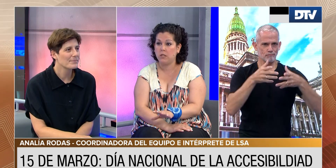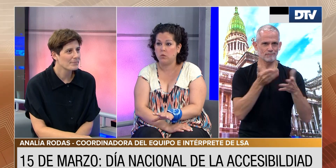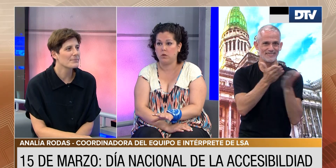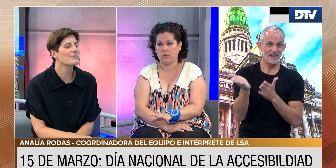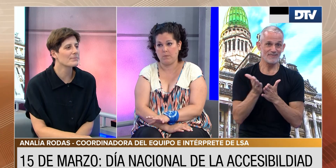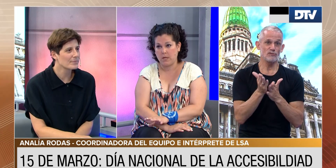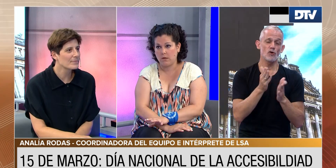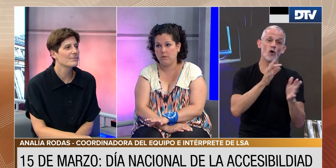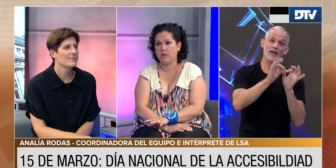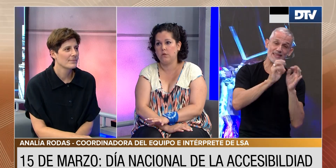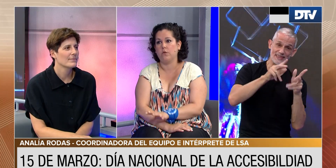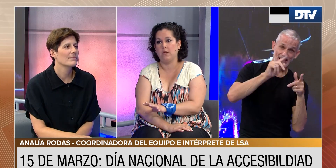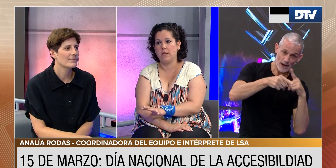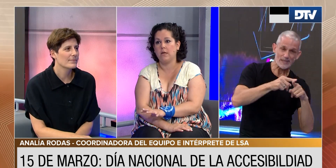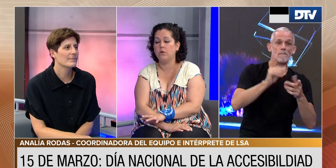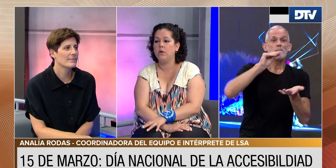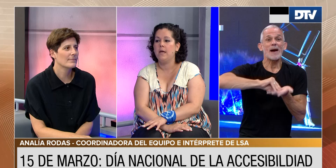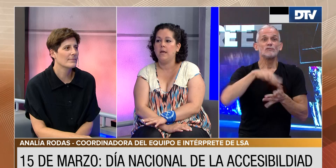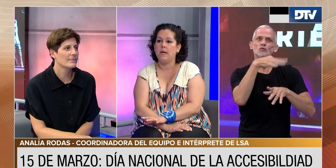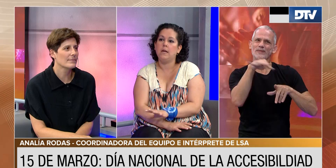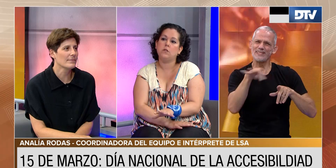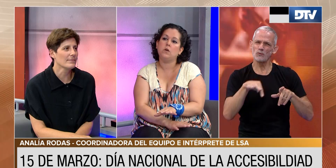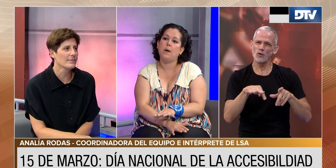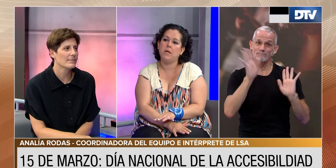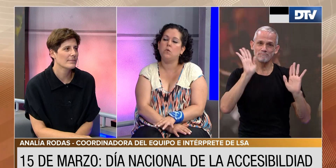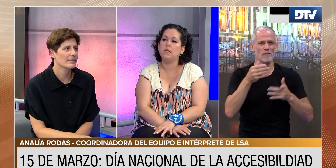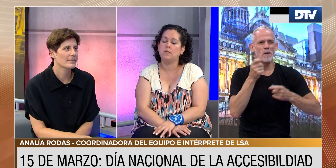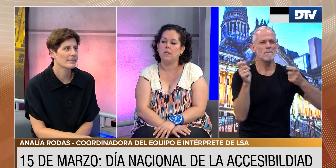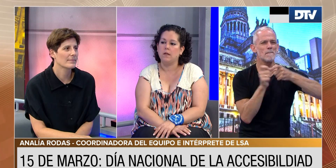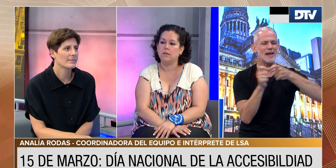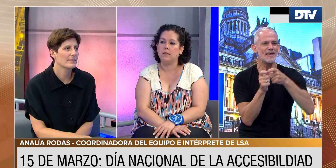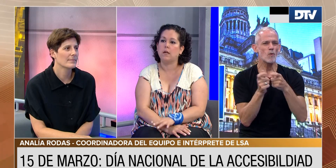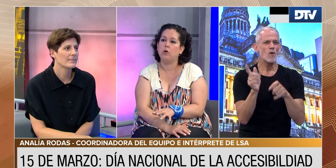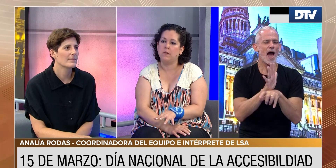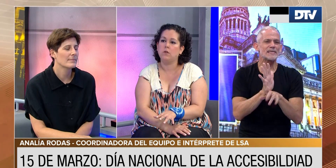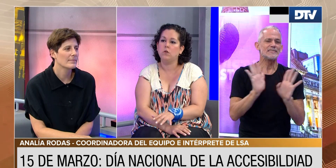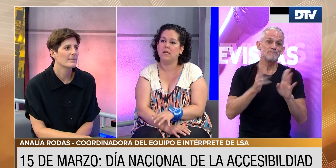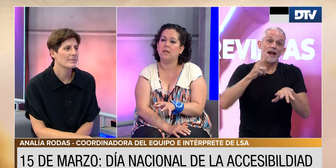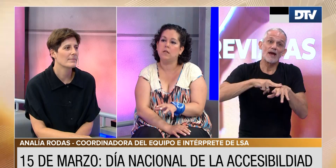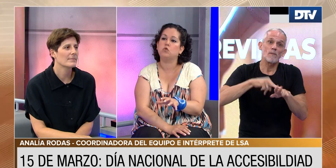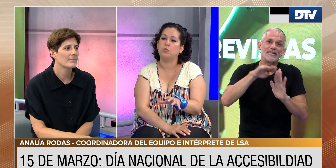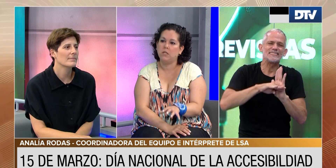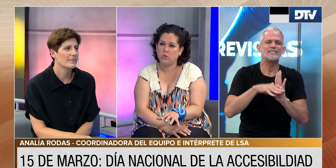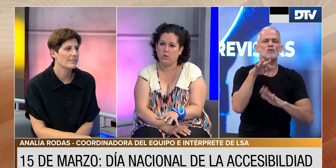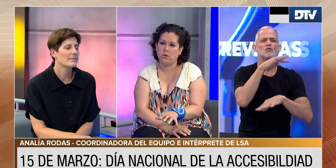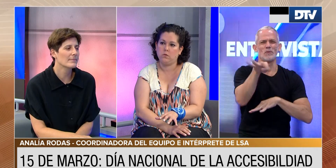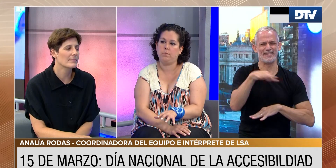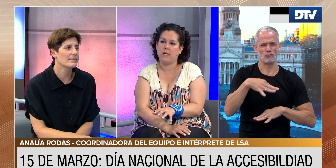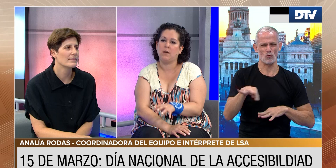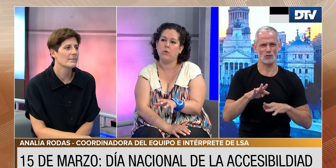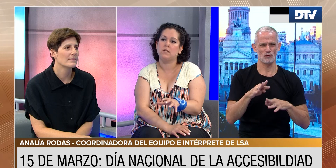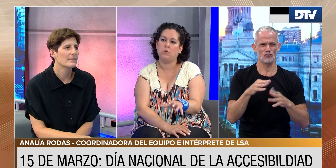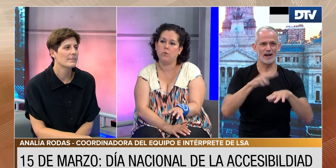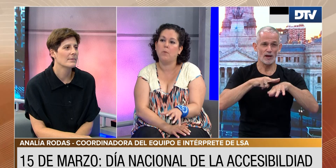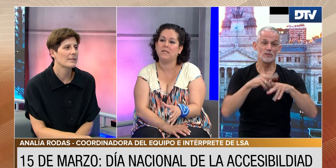y subtítulos también dentro del teatro. En el caso de las películas se está recomendando de que tengan subtítulos